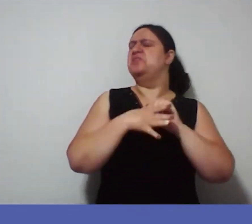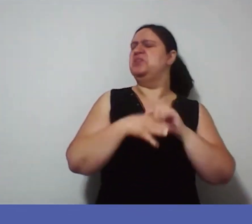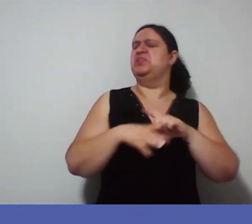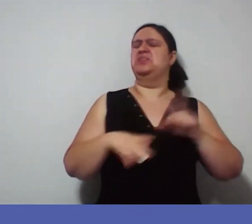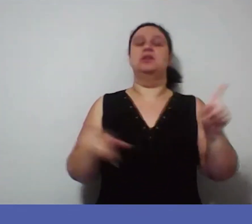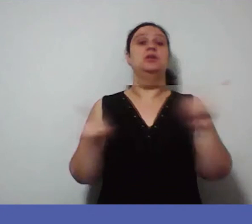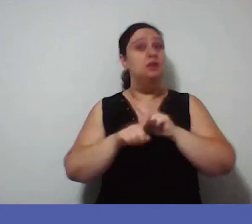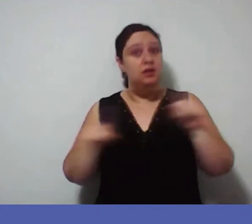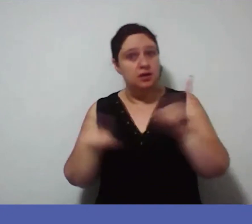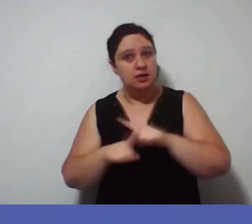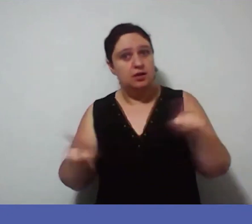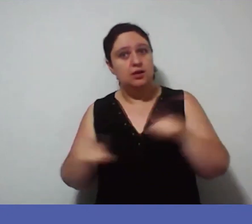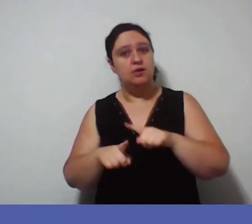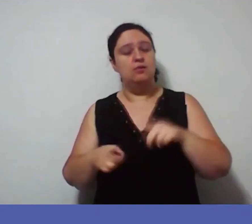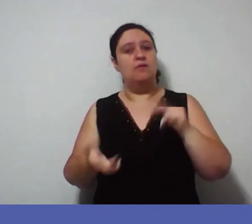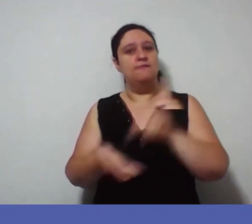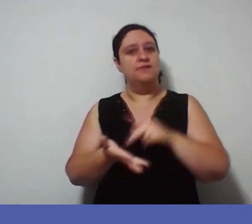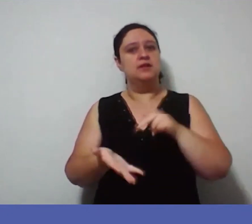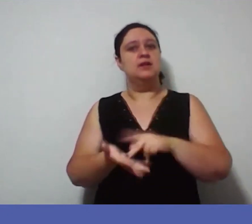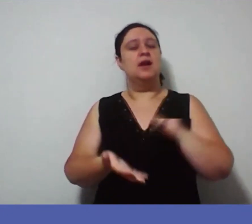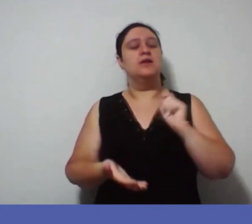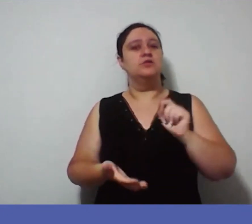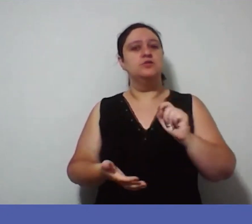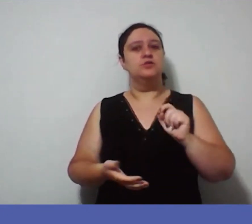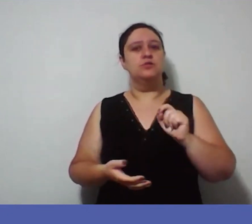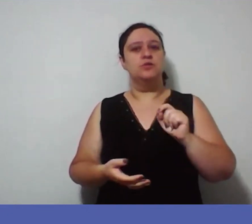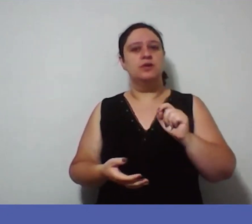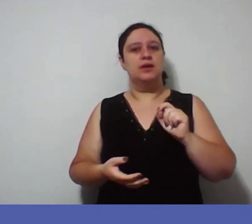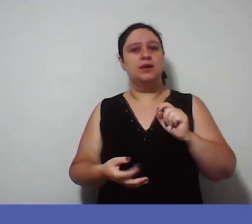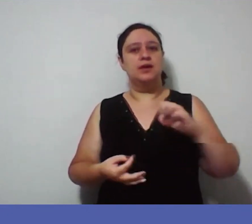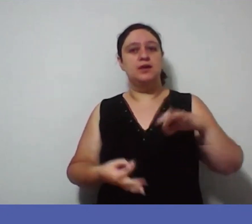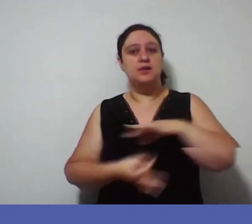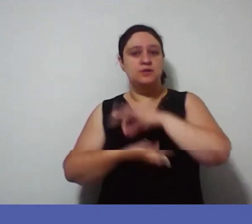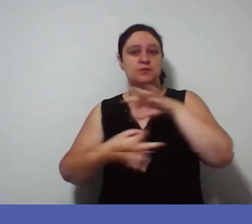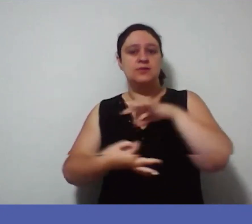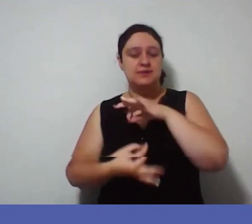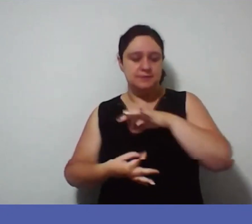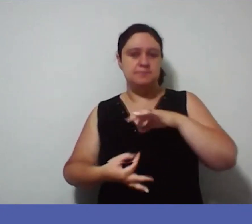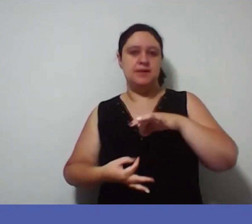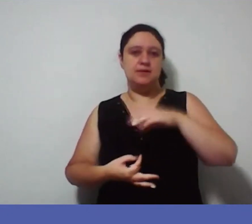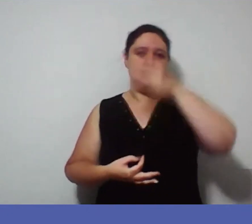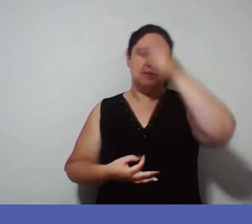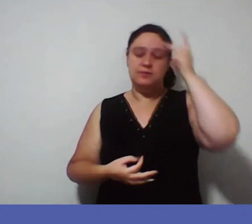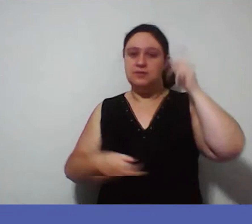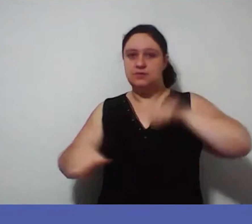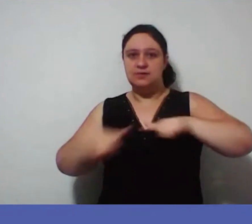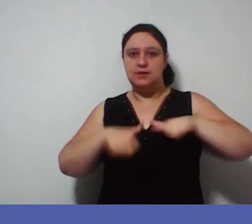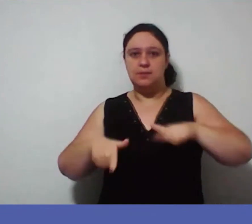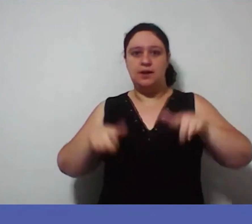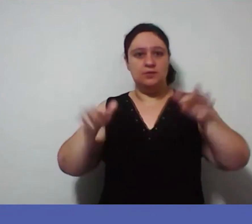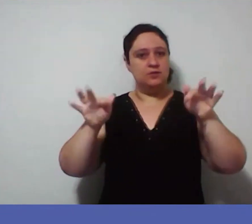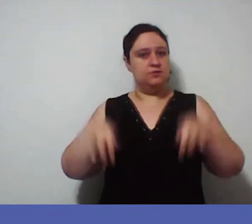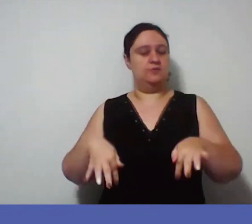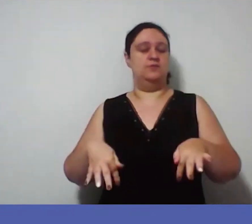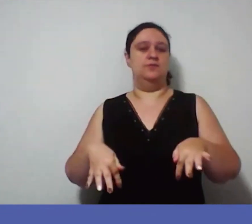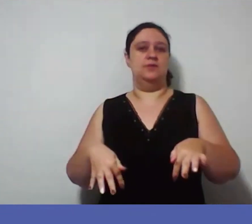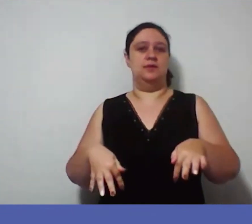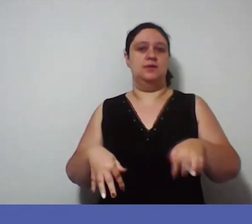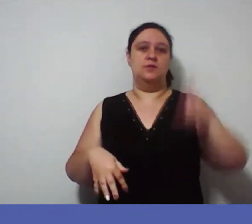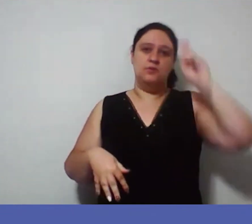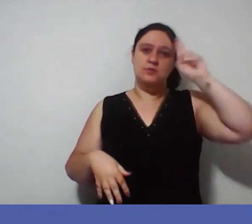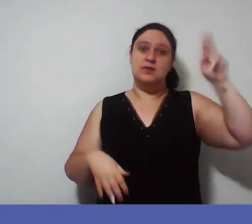é a realidade do espírito dos trabalhadores de última hora. O Senhor precisa desse